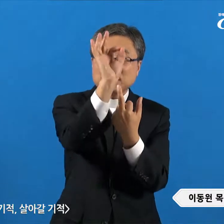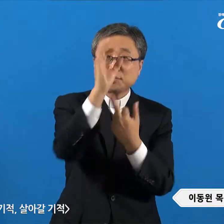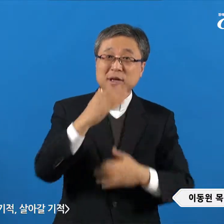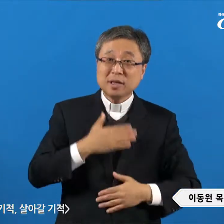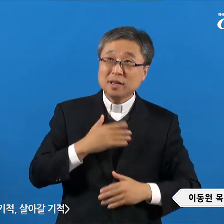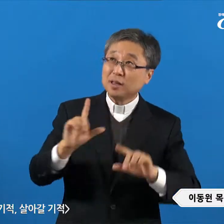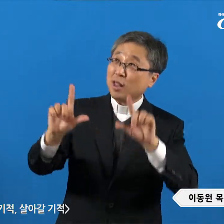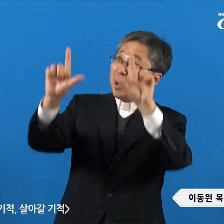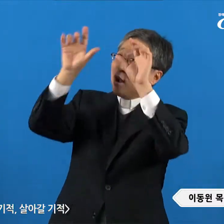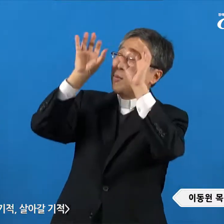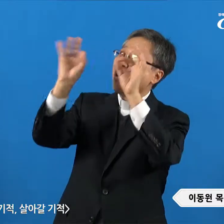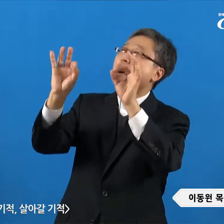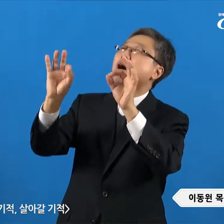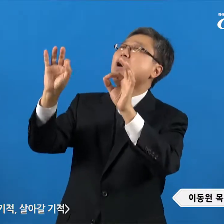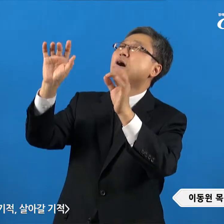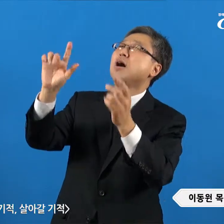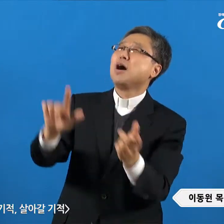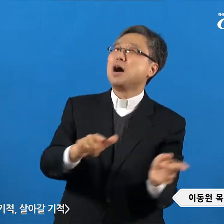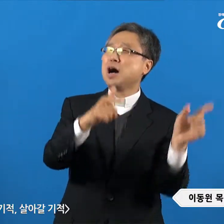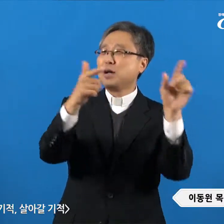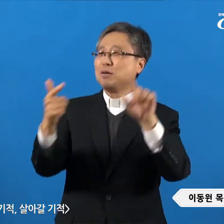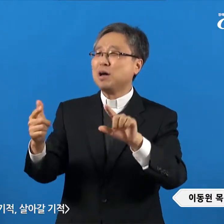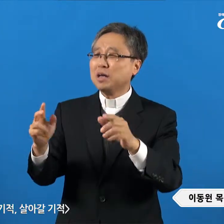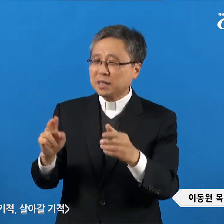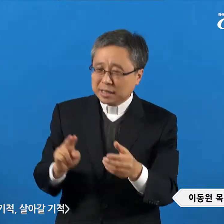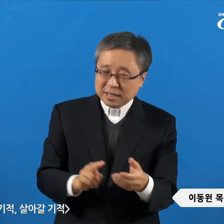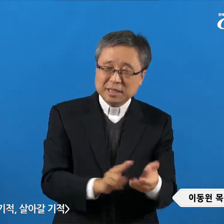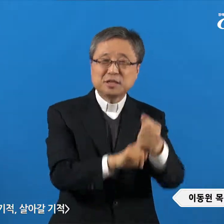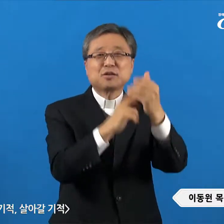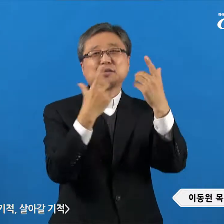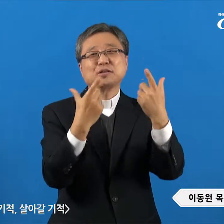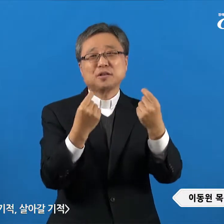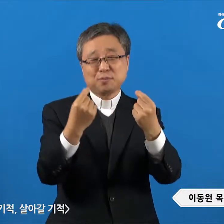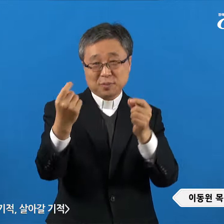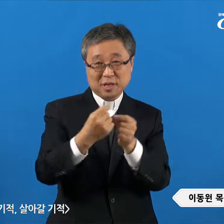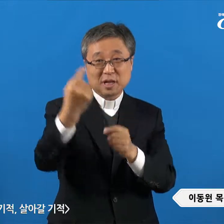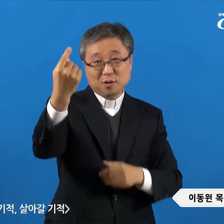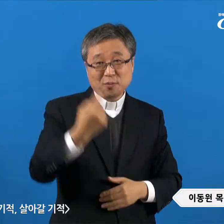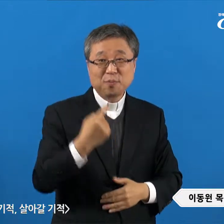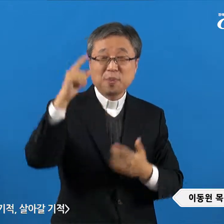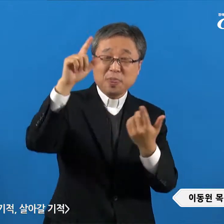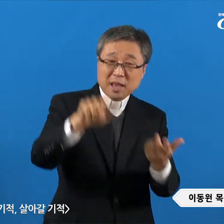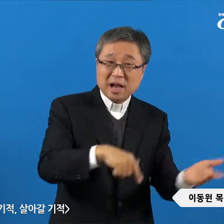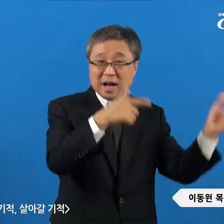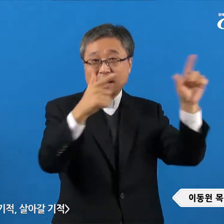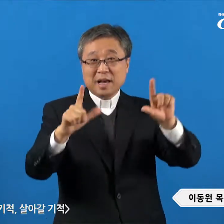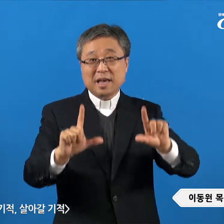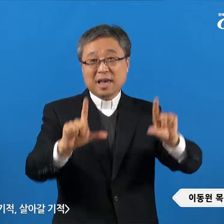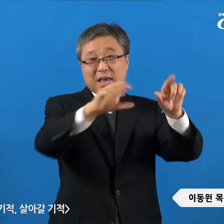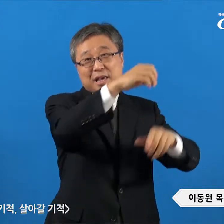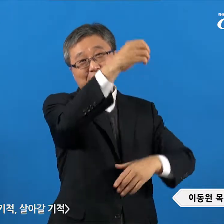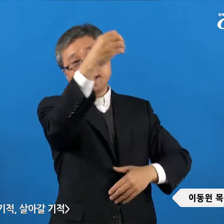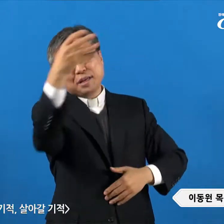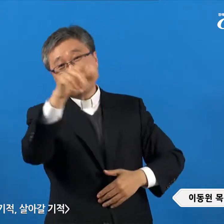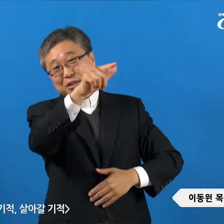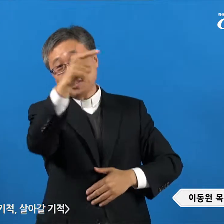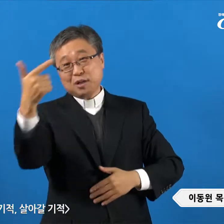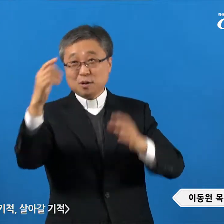보면 하루구나. 그것이 기적처럼 다가온다고. 하루에 해지는 석양을 바라보면서